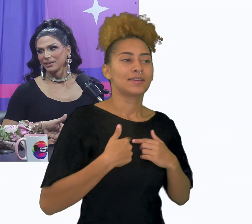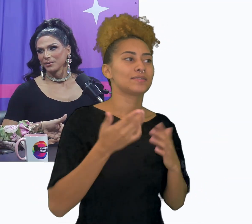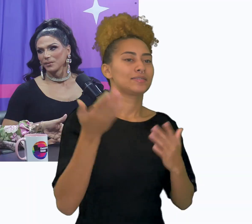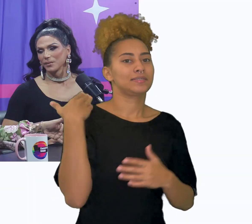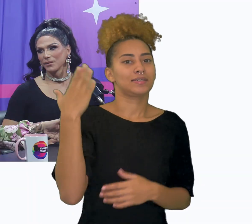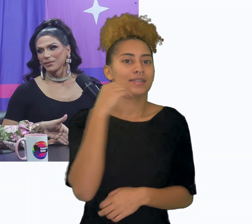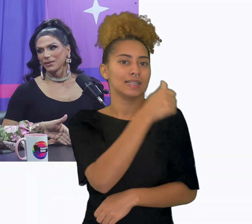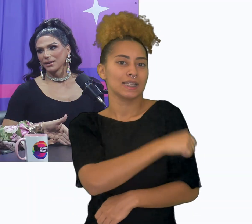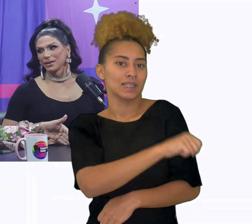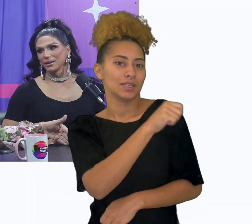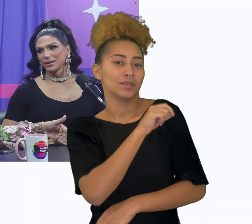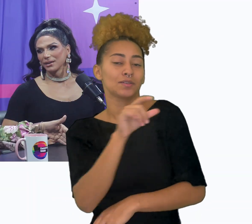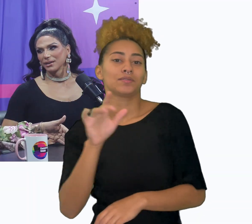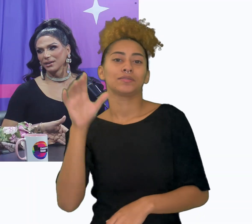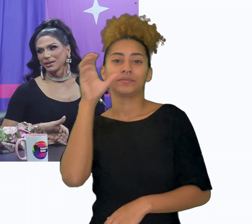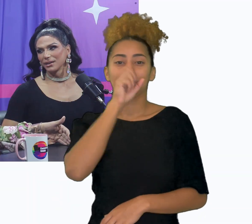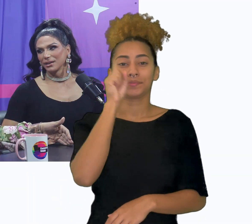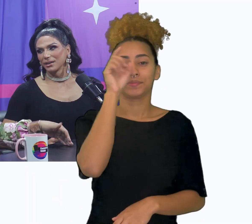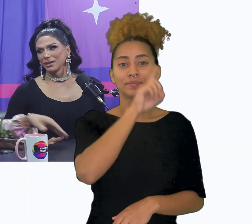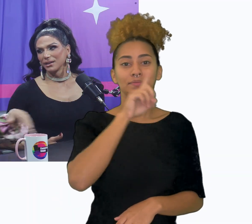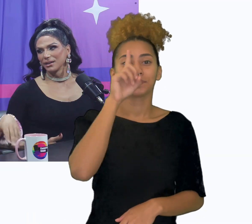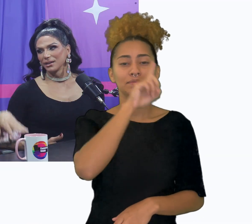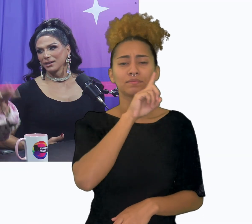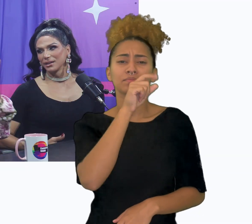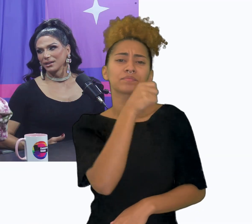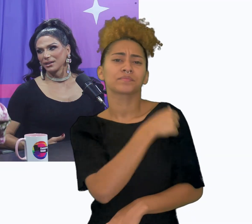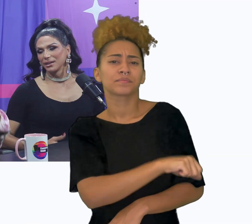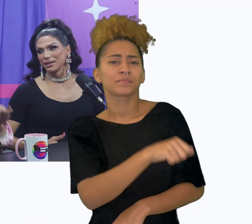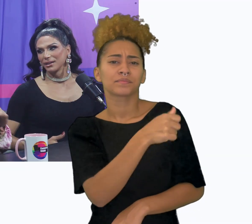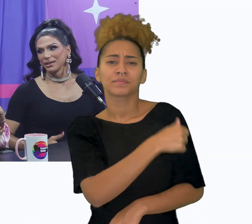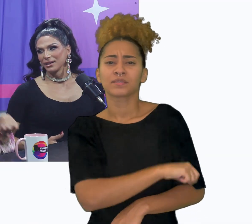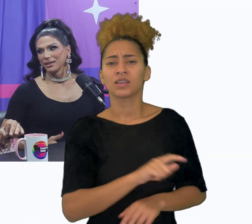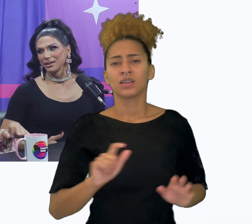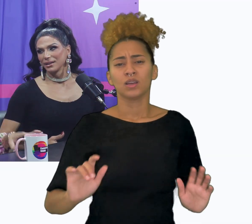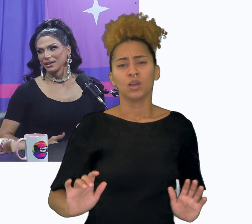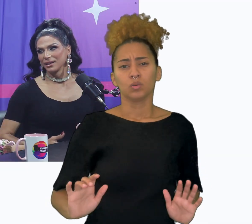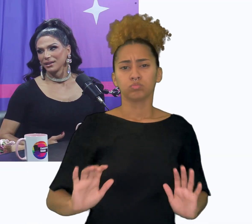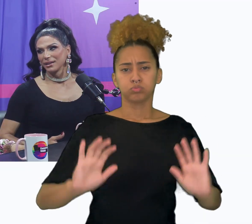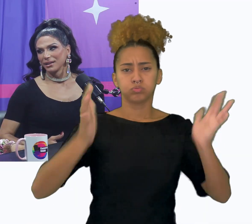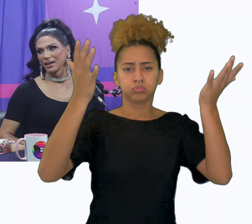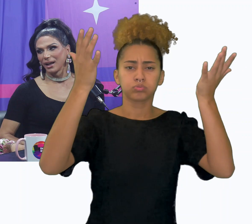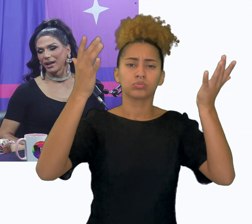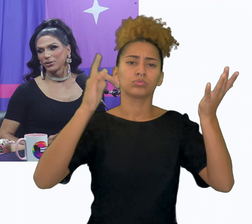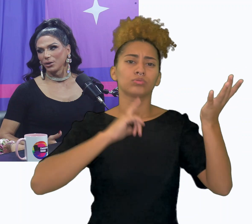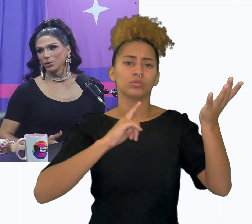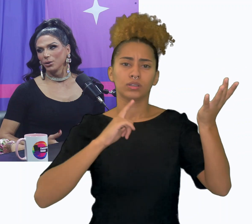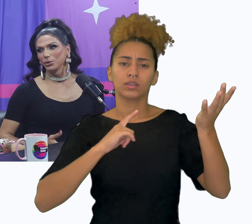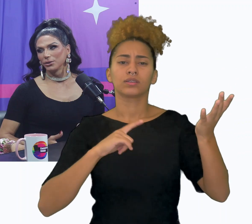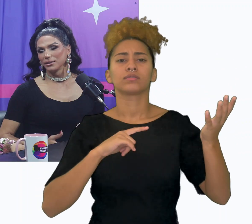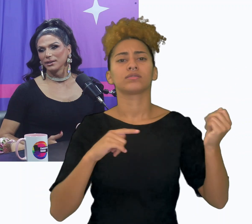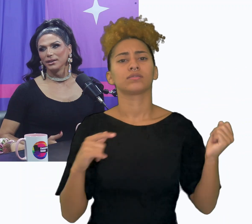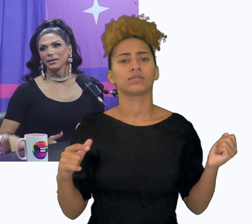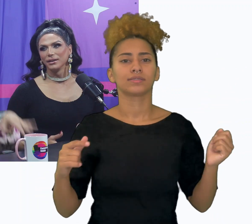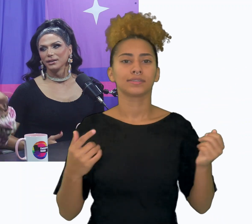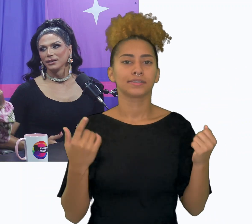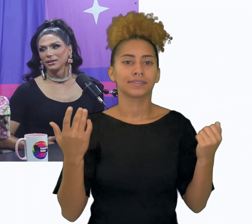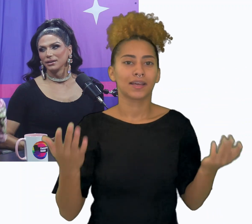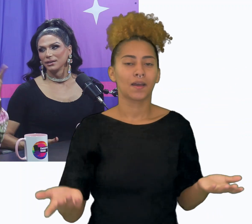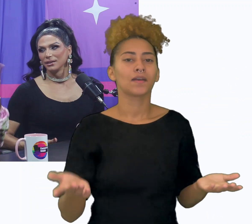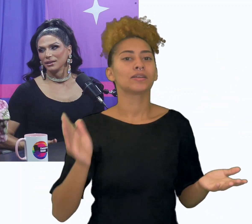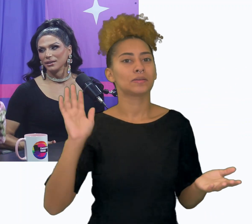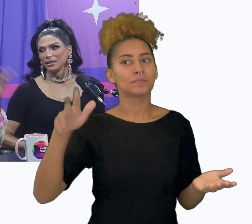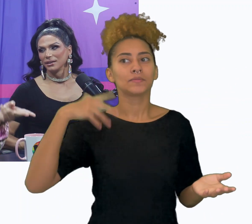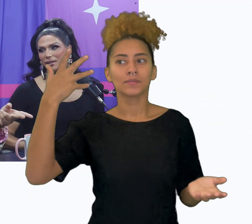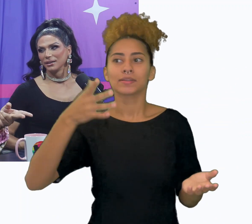Rio. Né? Passei o final de semana no Rio, e no Rio de Janeiro era uma febre, né? Aquelas meninas. Então eu